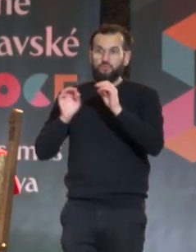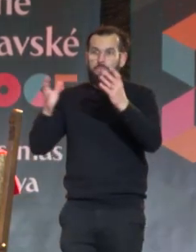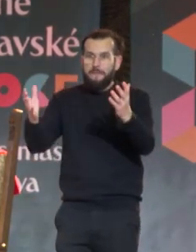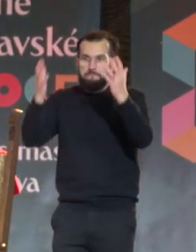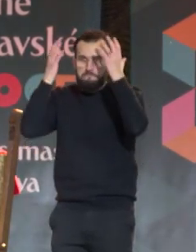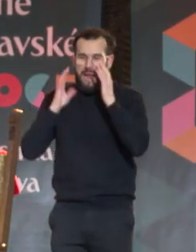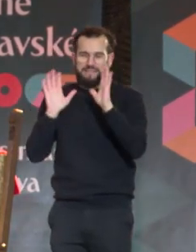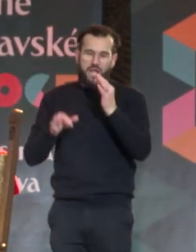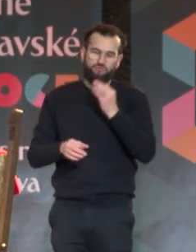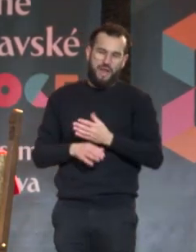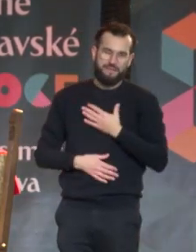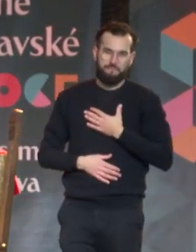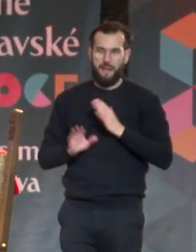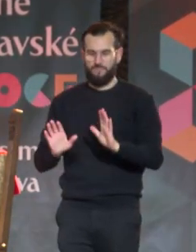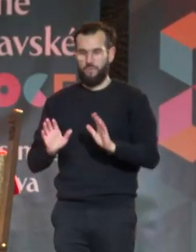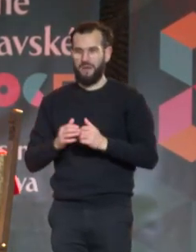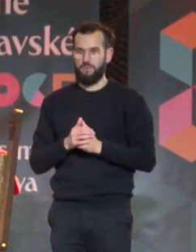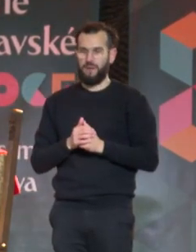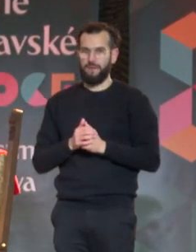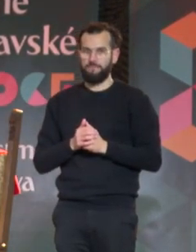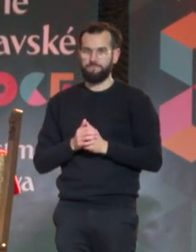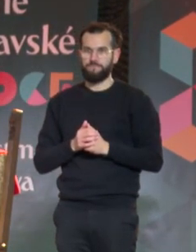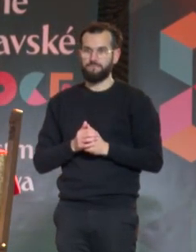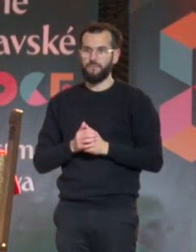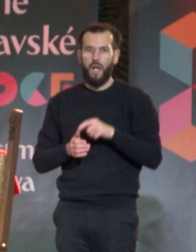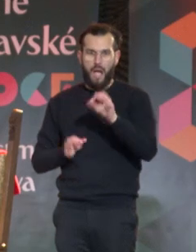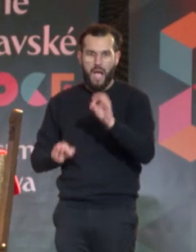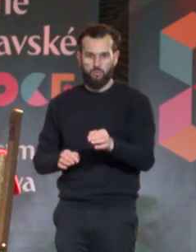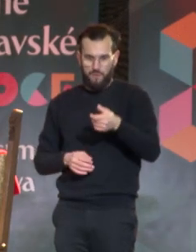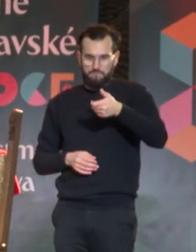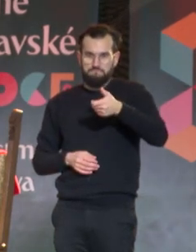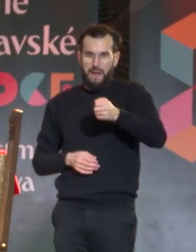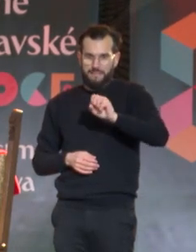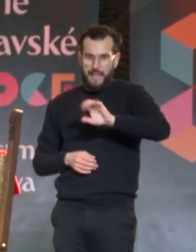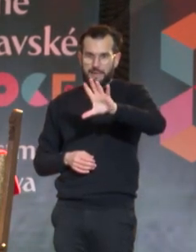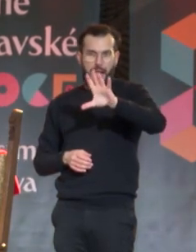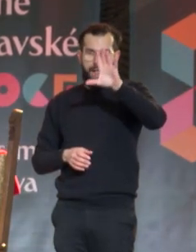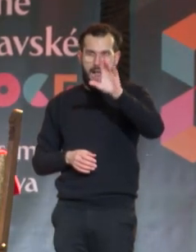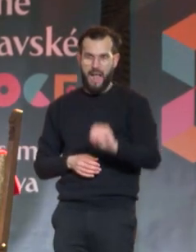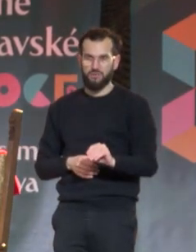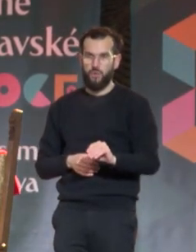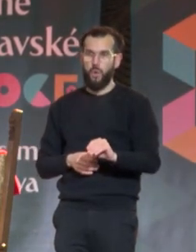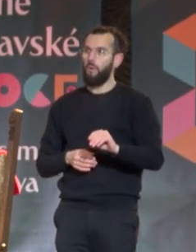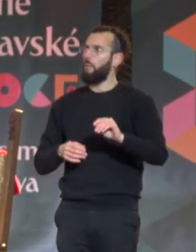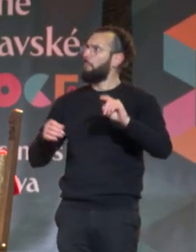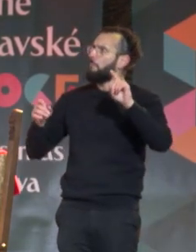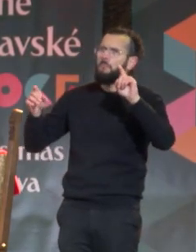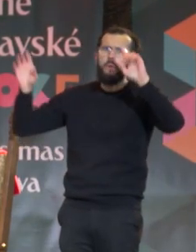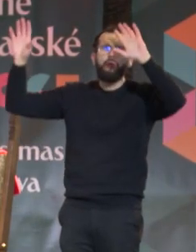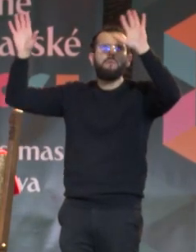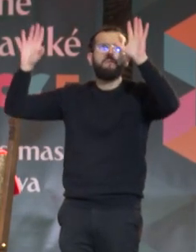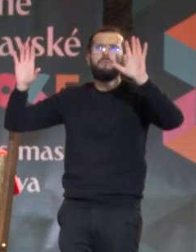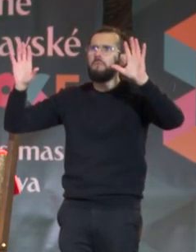masku. A zrazu cvak. Baterka zhasne a dom je opäť holý, šedivý